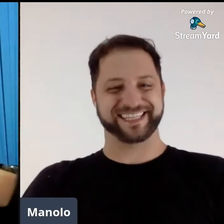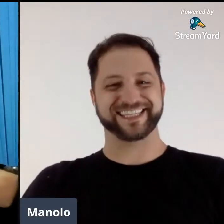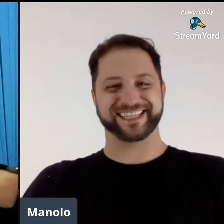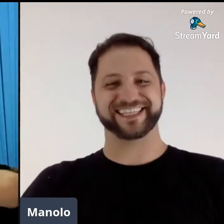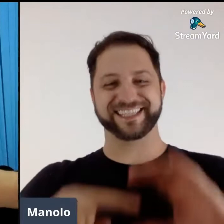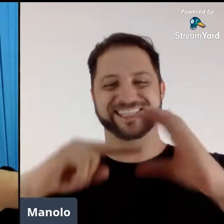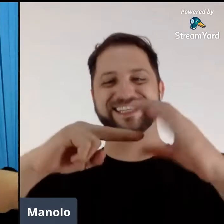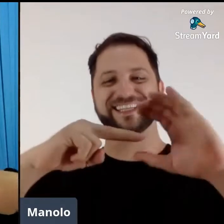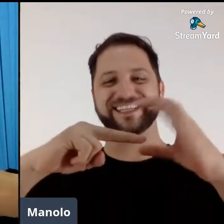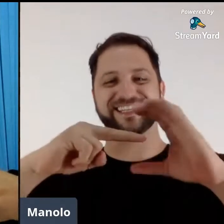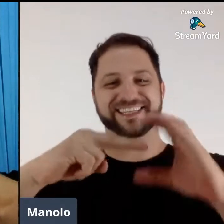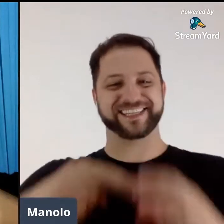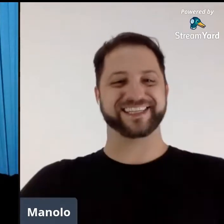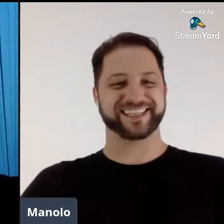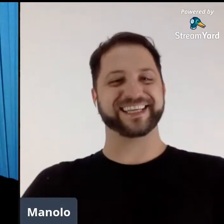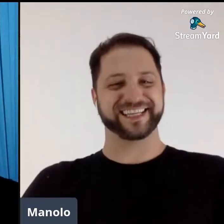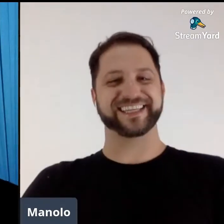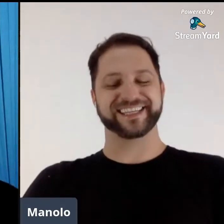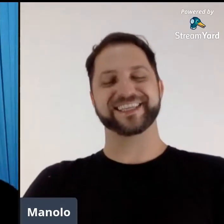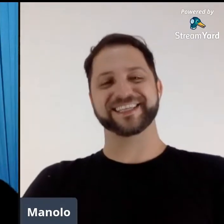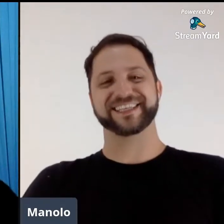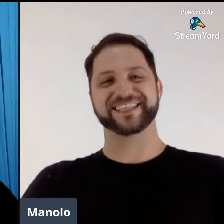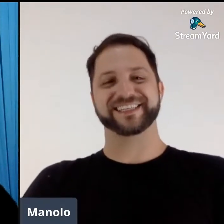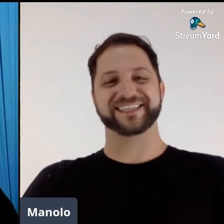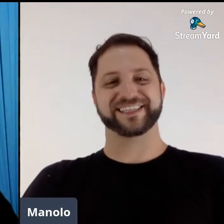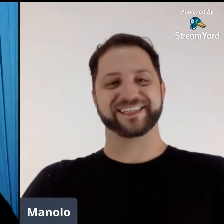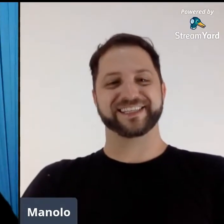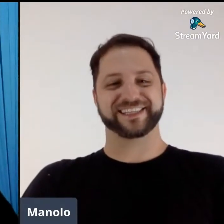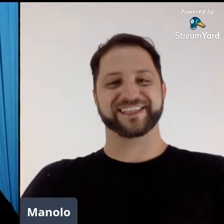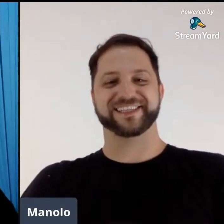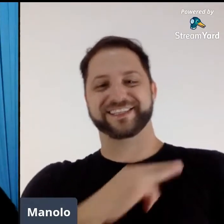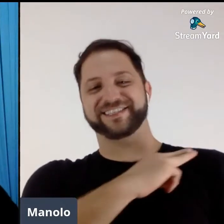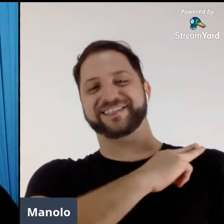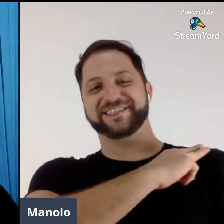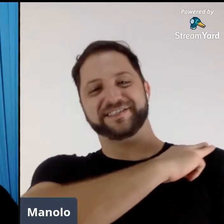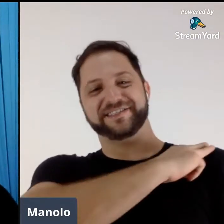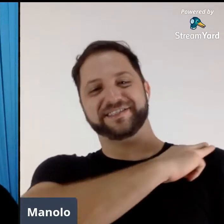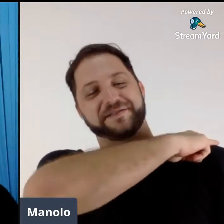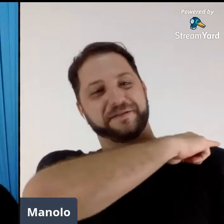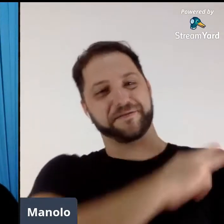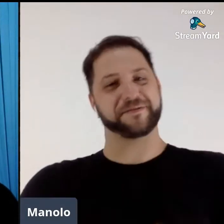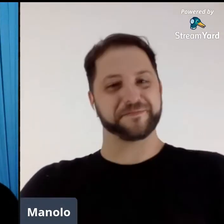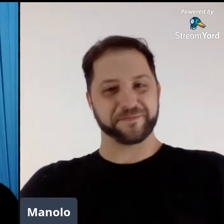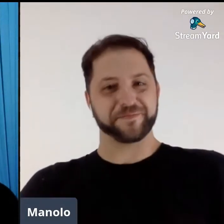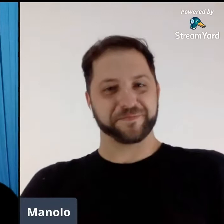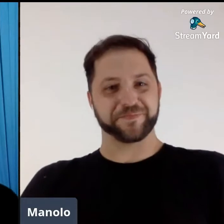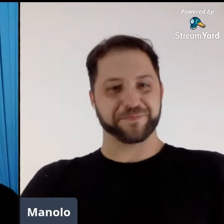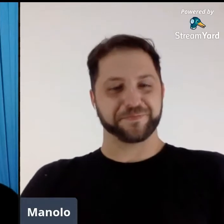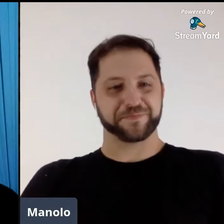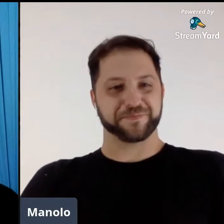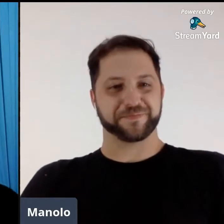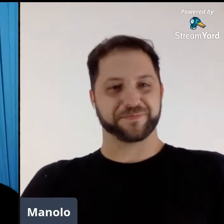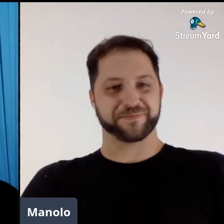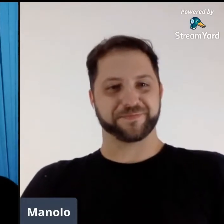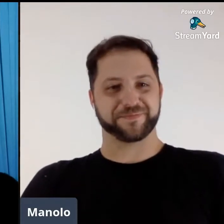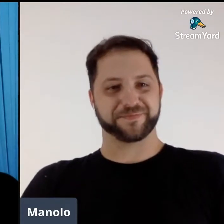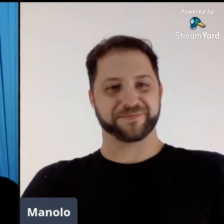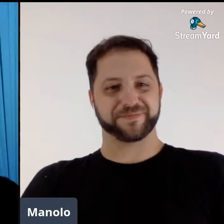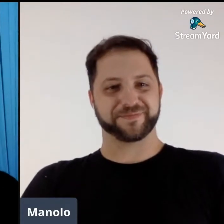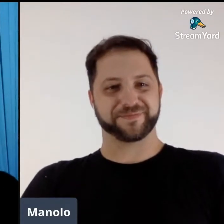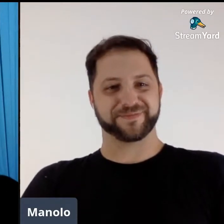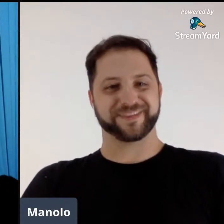assim, ó, ali é ciência, né? E o meu sinal, Marcos, né? Que vem do capitão